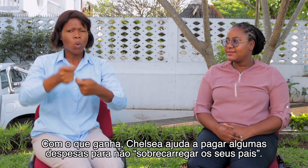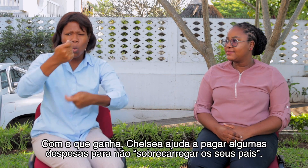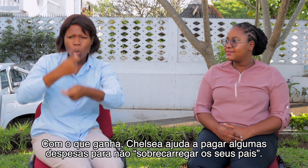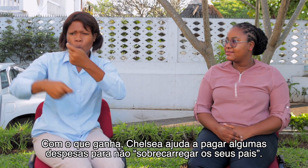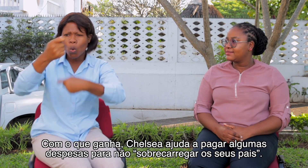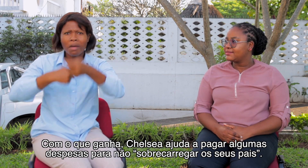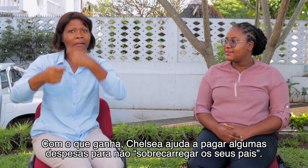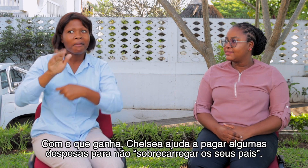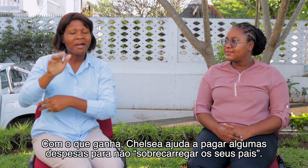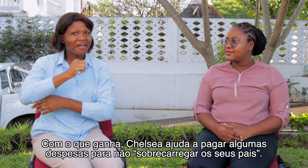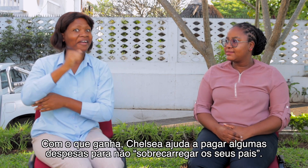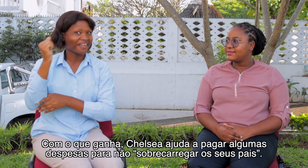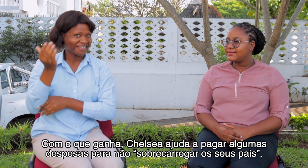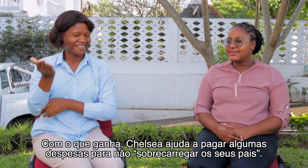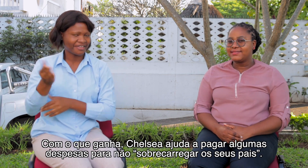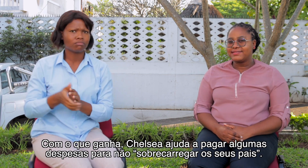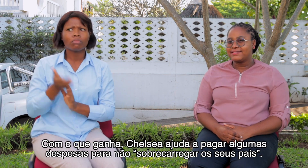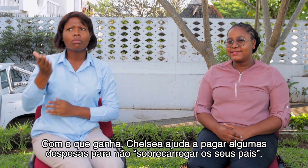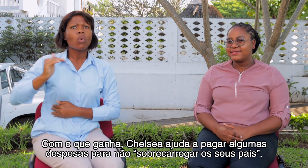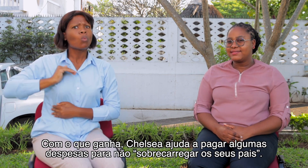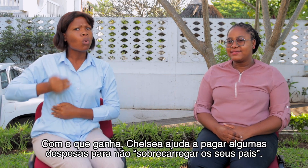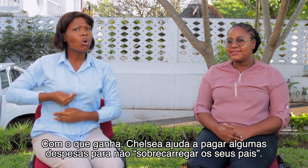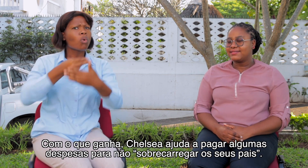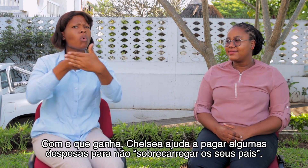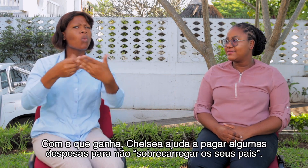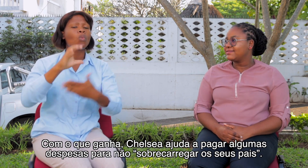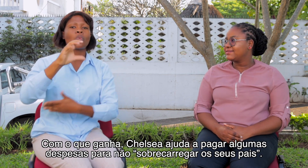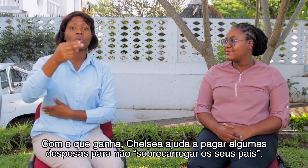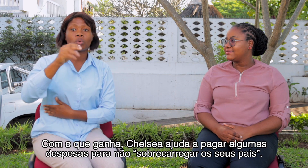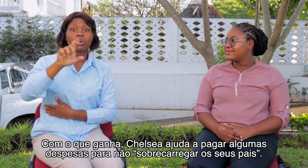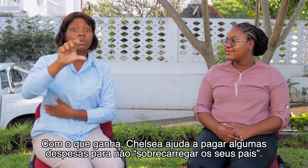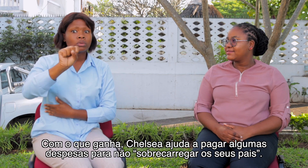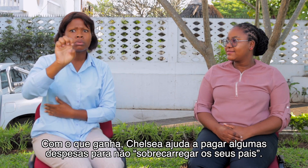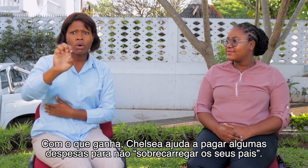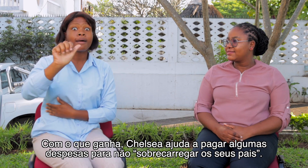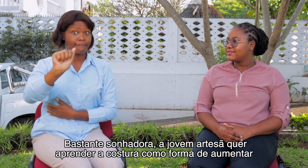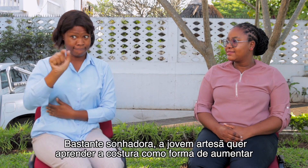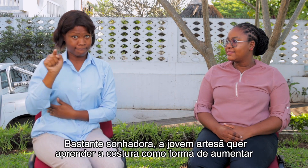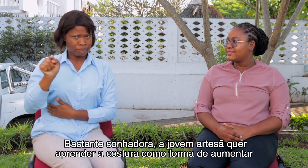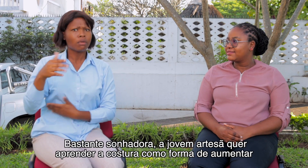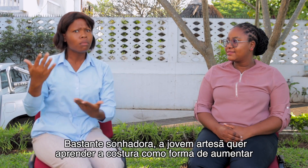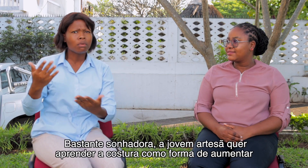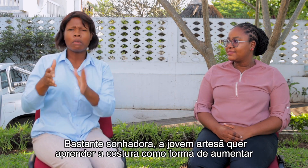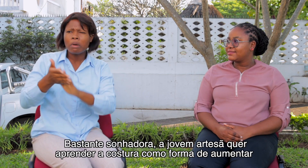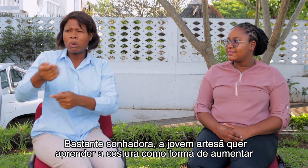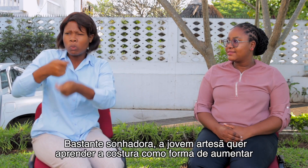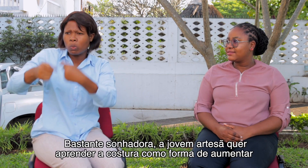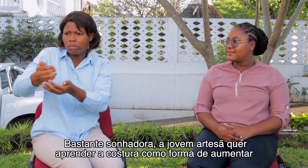que ganha, Chelsea ajuda a pagar algumas despesas para não sobrecarigar os seus pais. Bastante sonhadora, a jovem